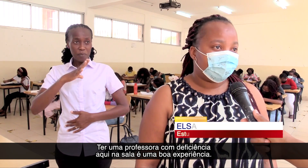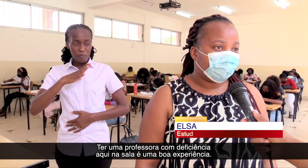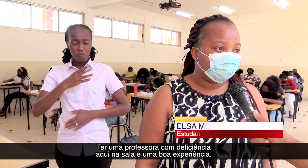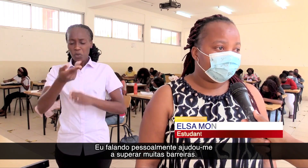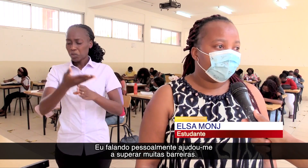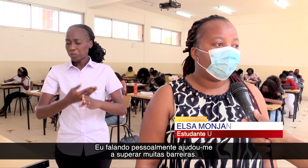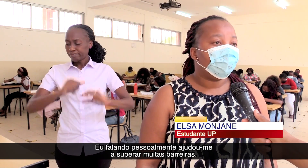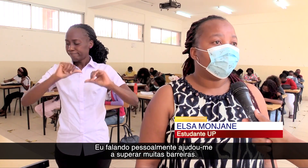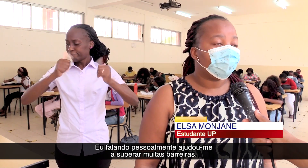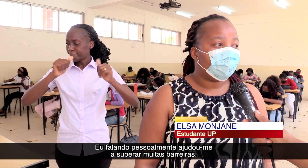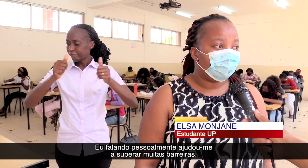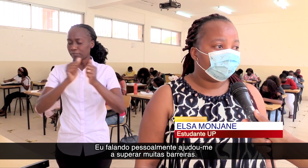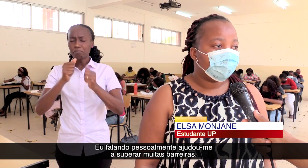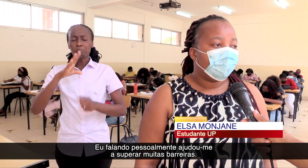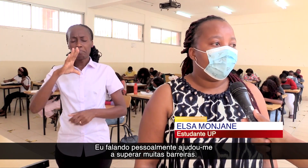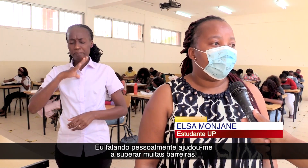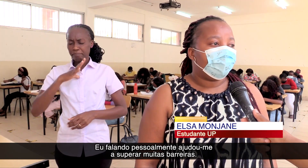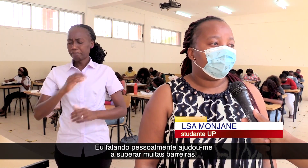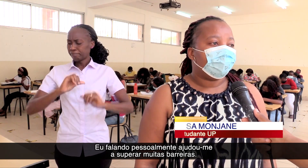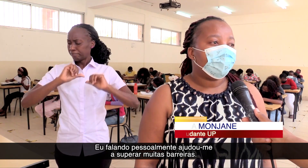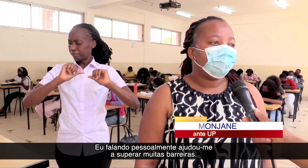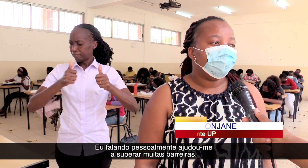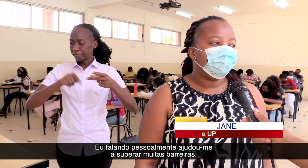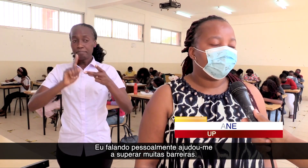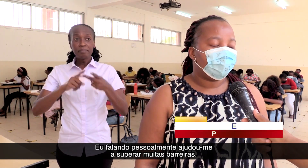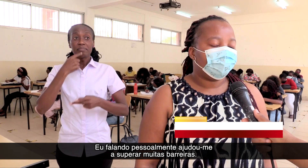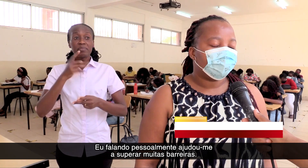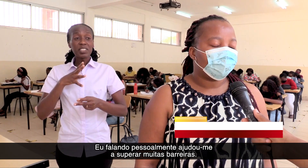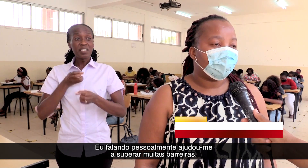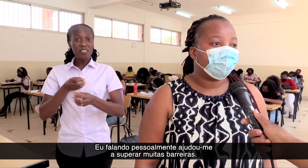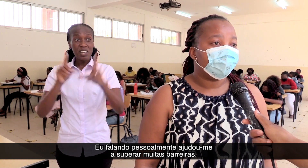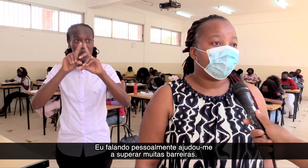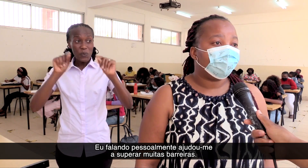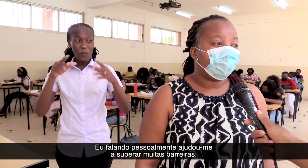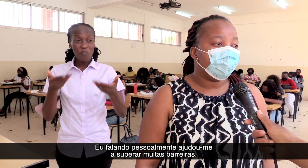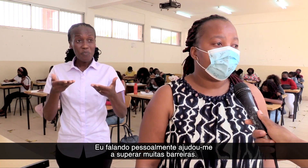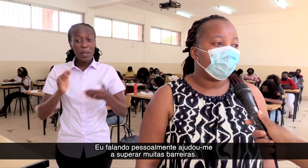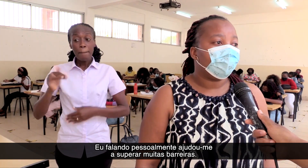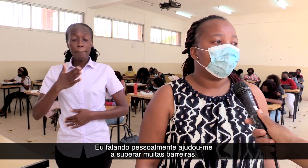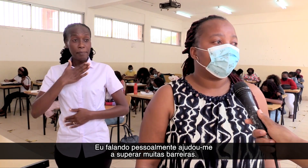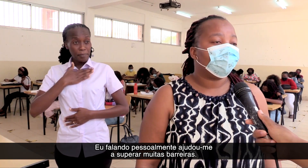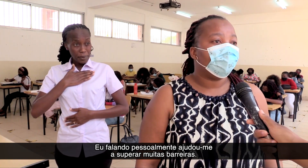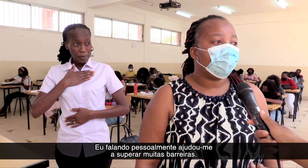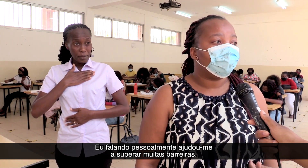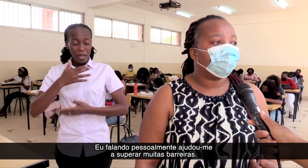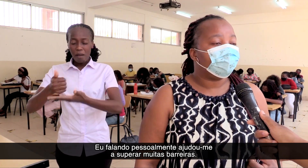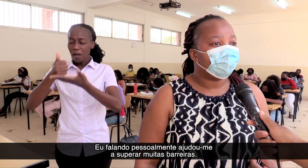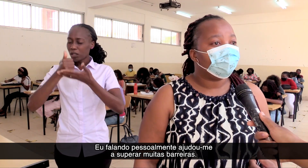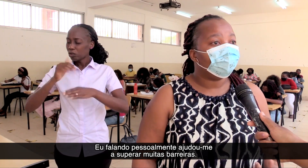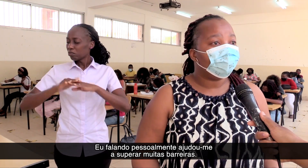experiência, foi muito bom. Falar num jeito pessoal, dizer que para mim ajudou-me a ultrapassar